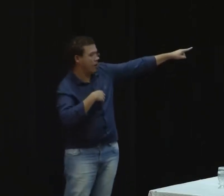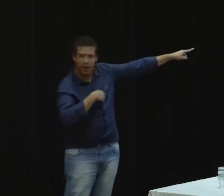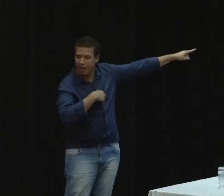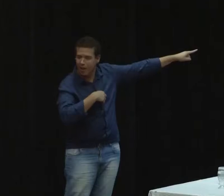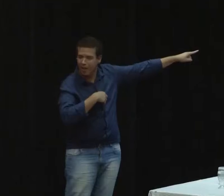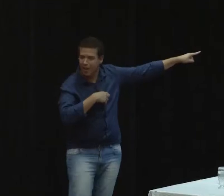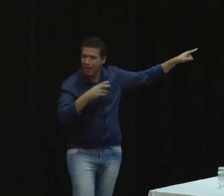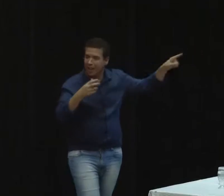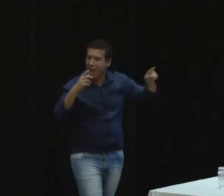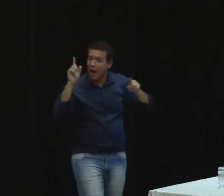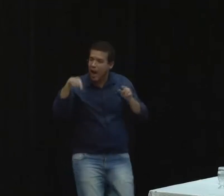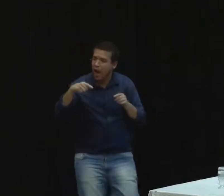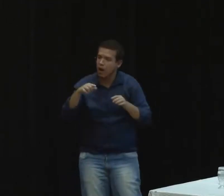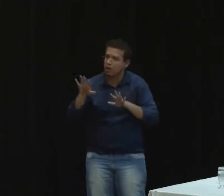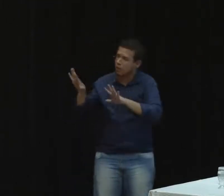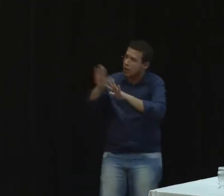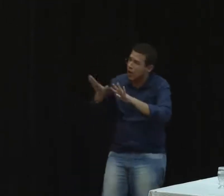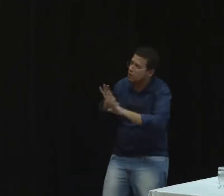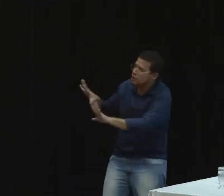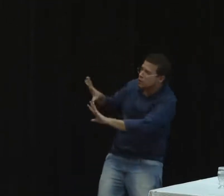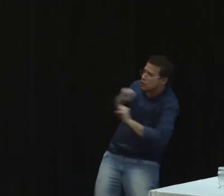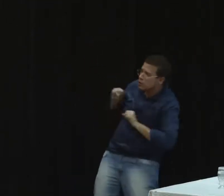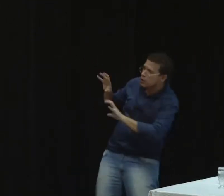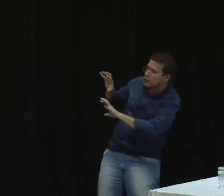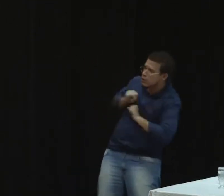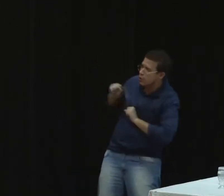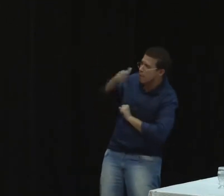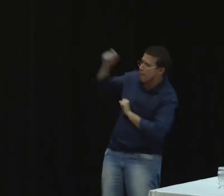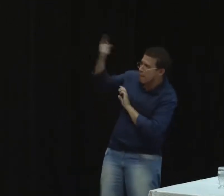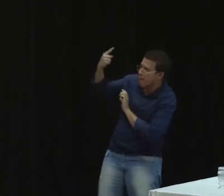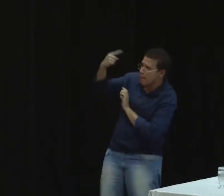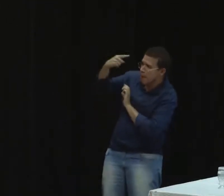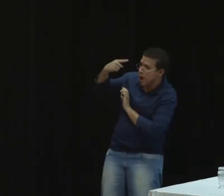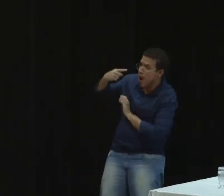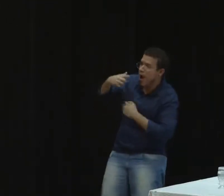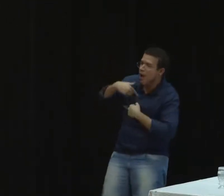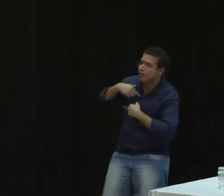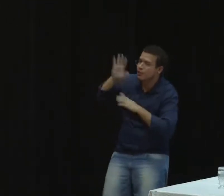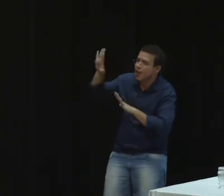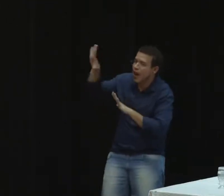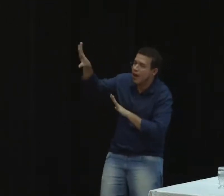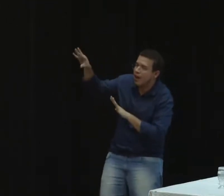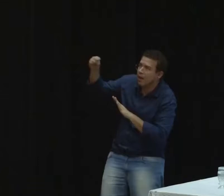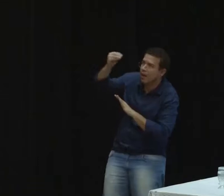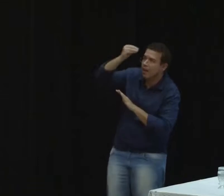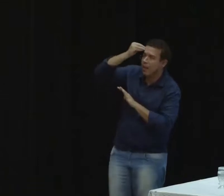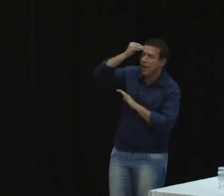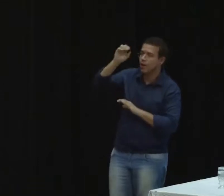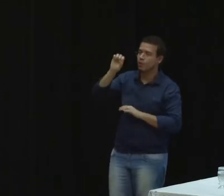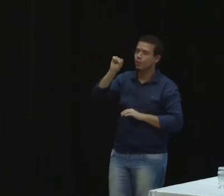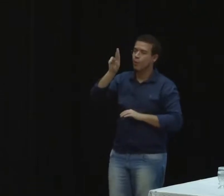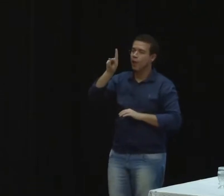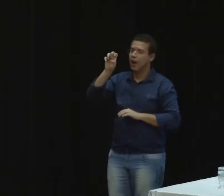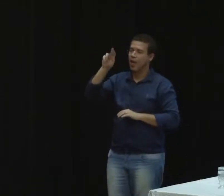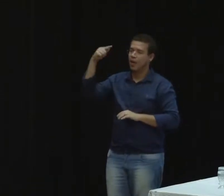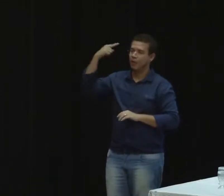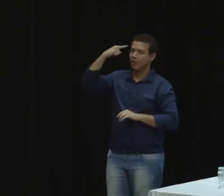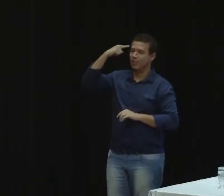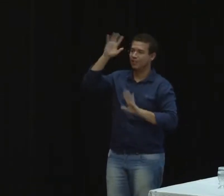formas de repressão. Então a criança vai se apropriando dessas normas